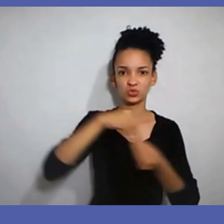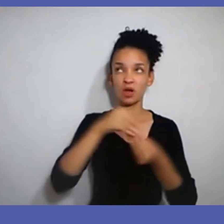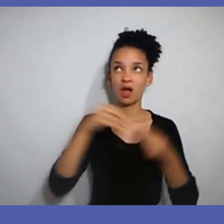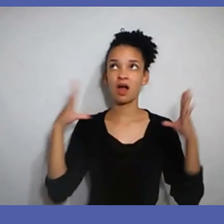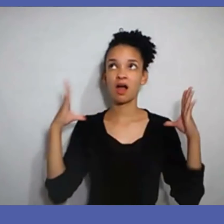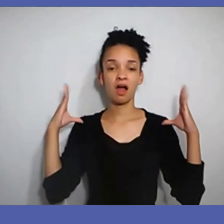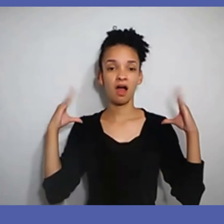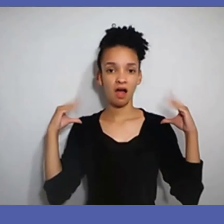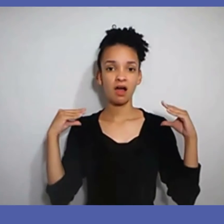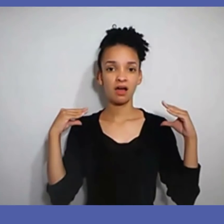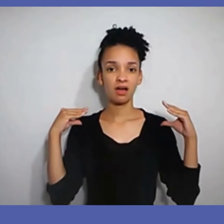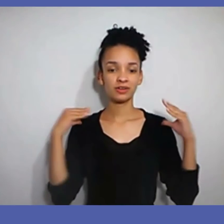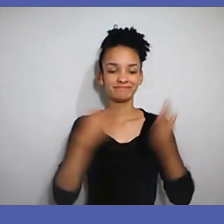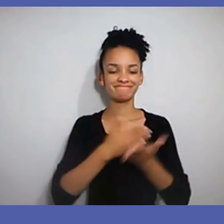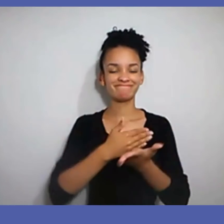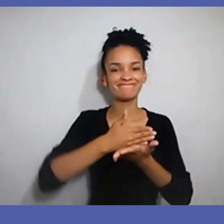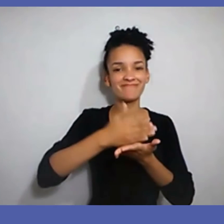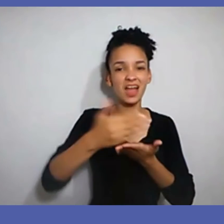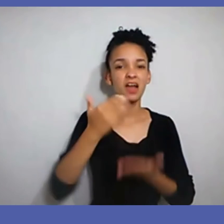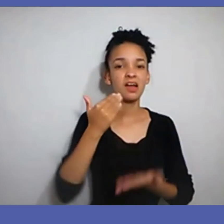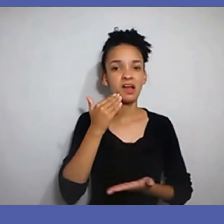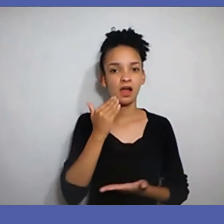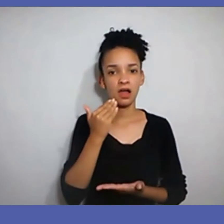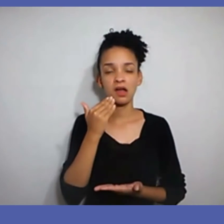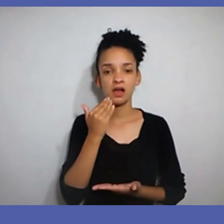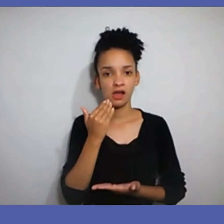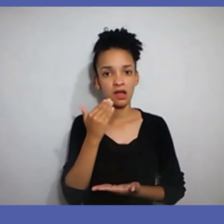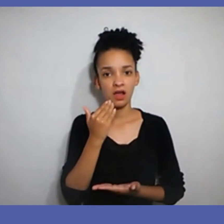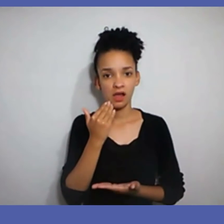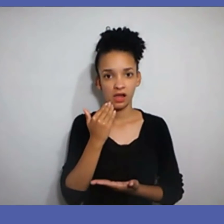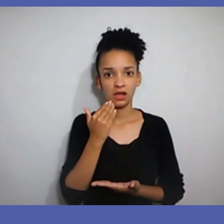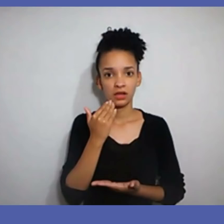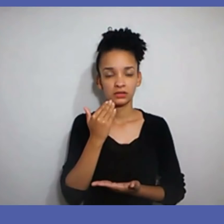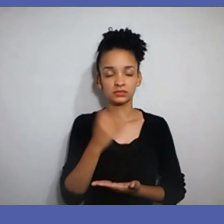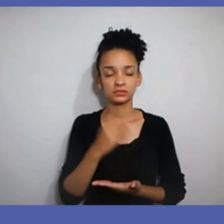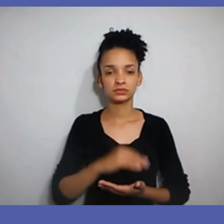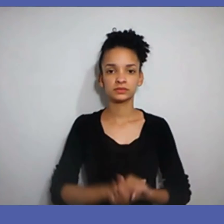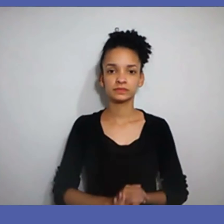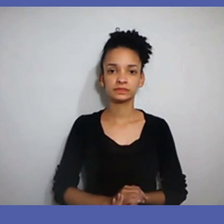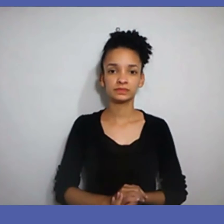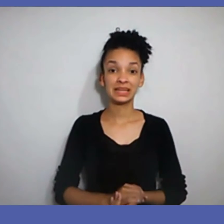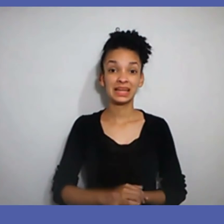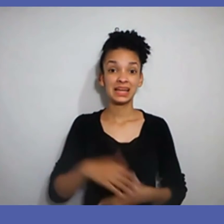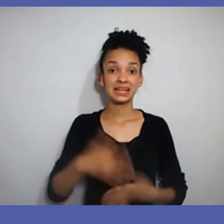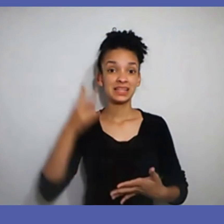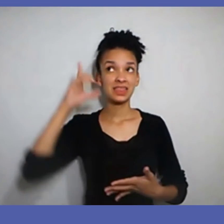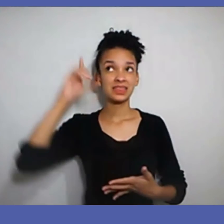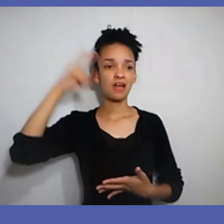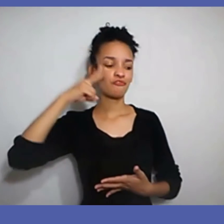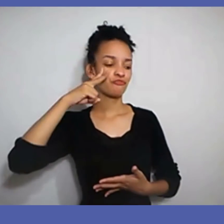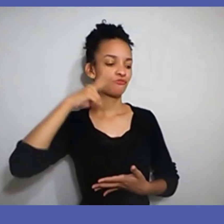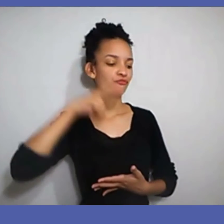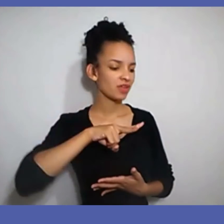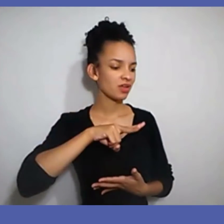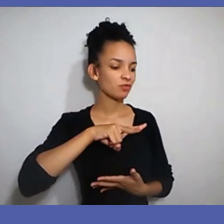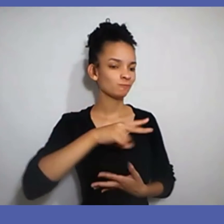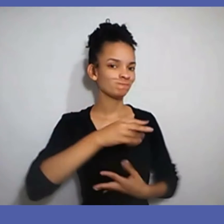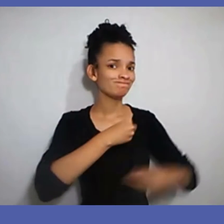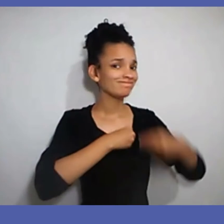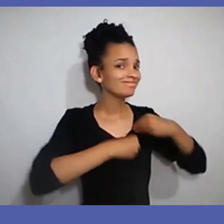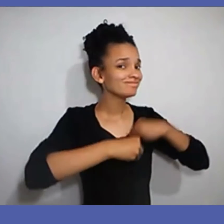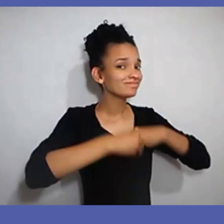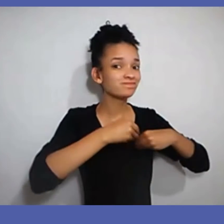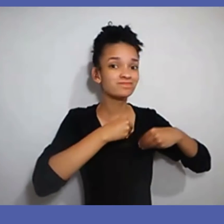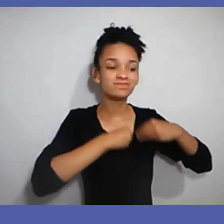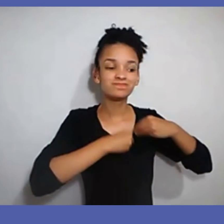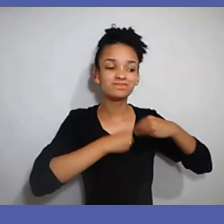pecados era tamanha que Deus então não teve outra solução senão destruir a